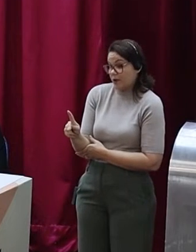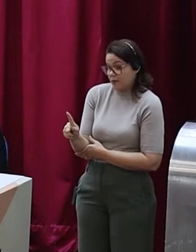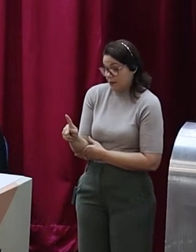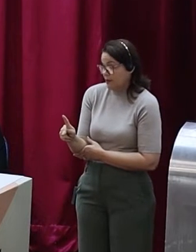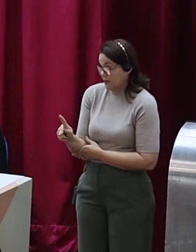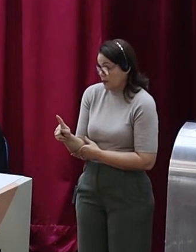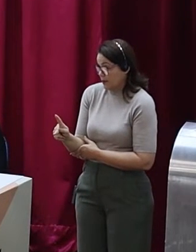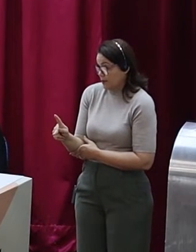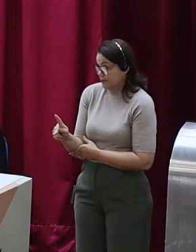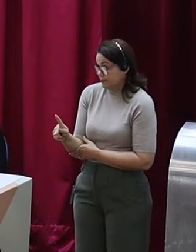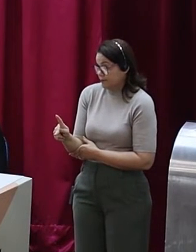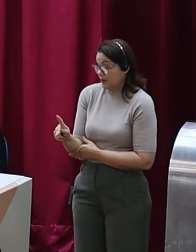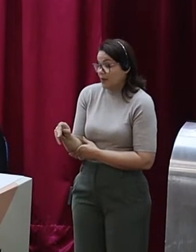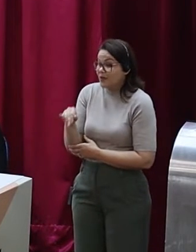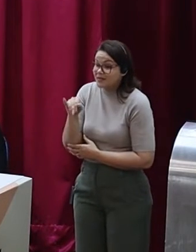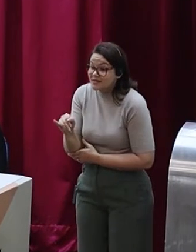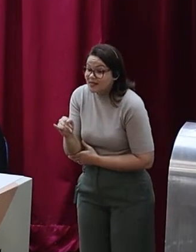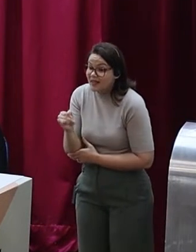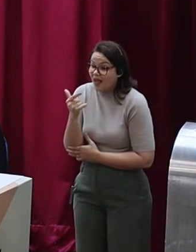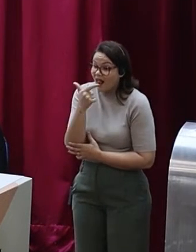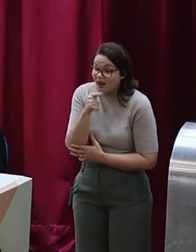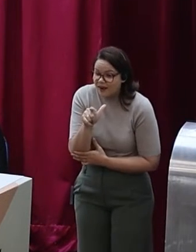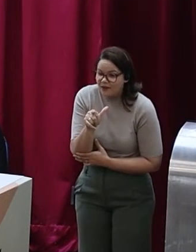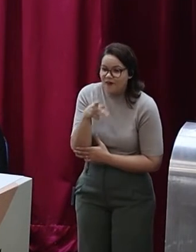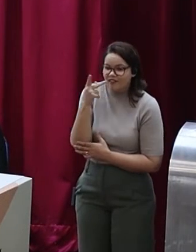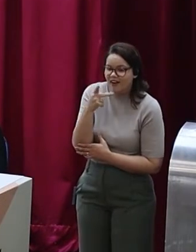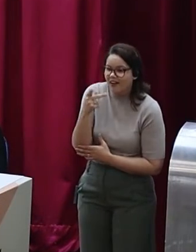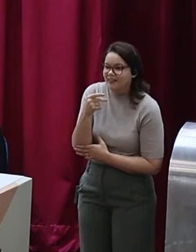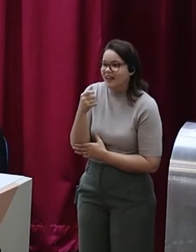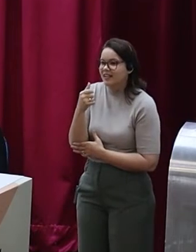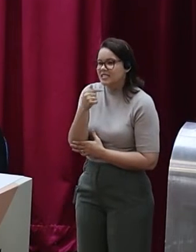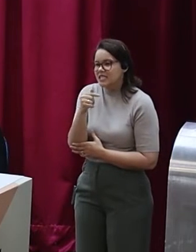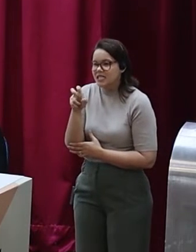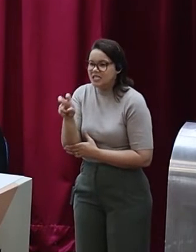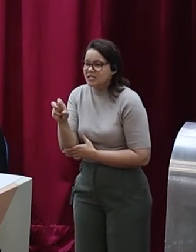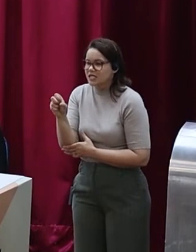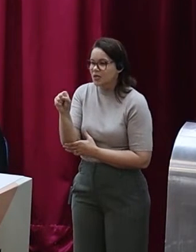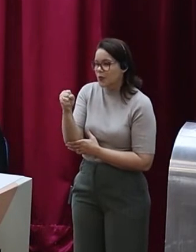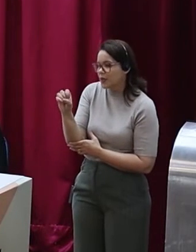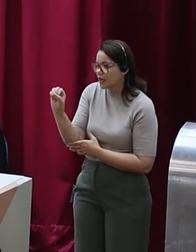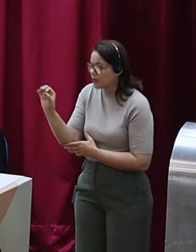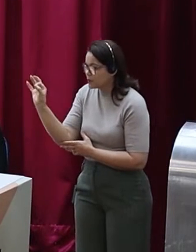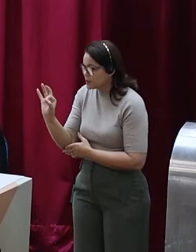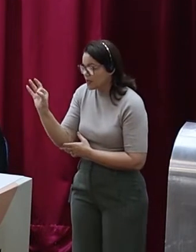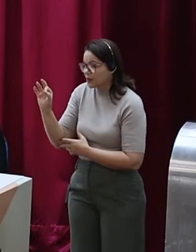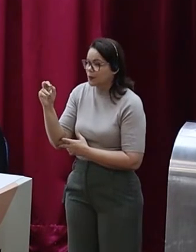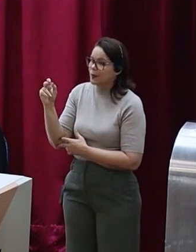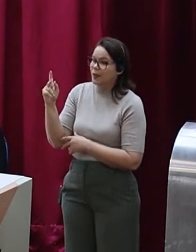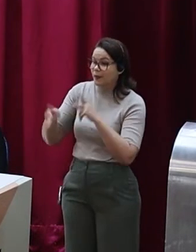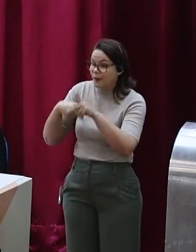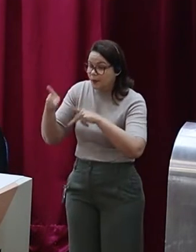Una lengua hablada probablemente por 75-80% de la población, lengua hablada en muchas partes de Argentina, un poco en Brasil